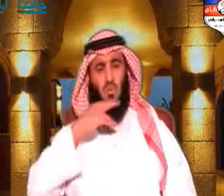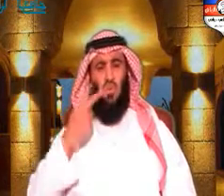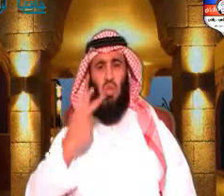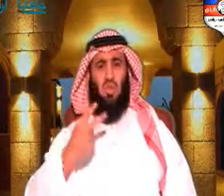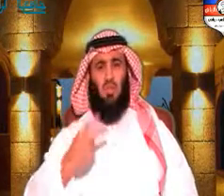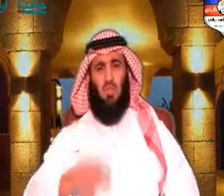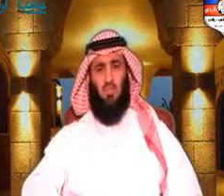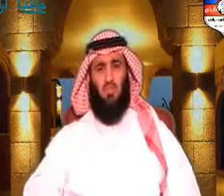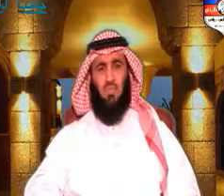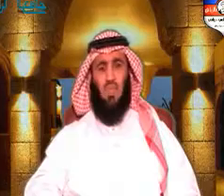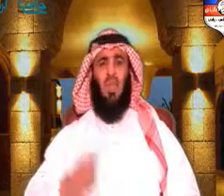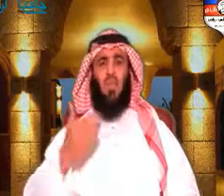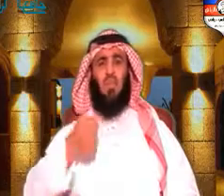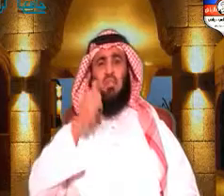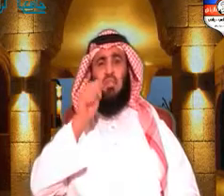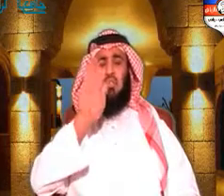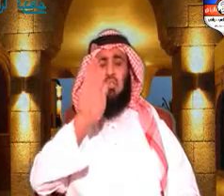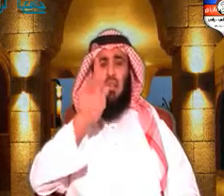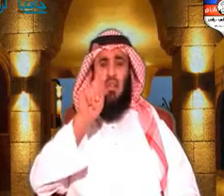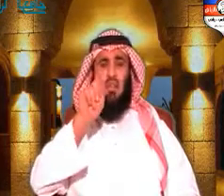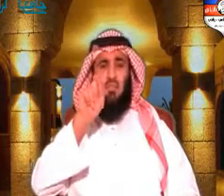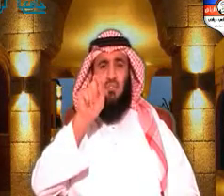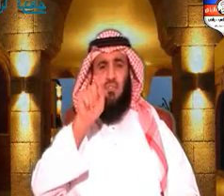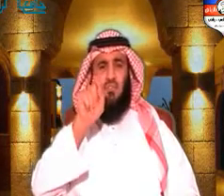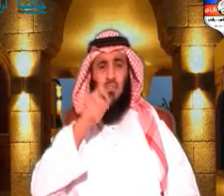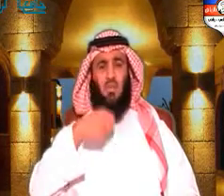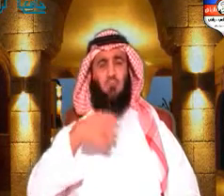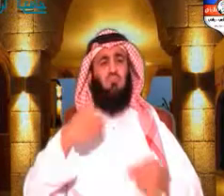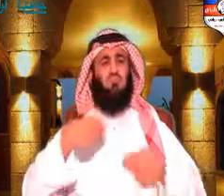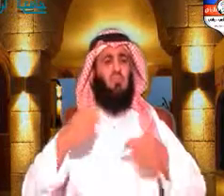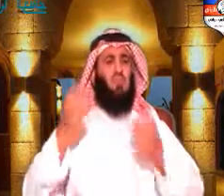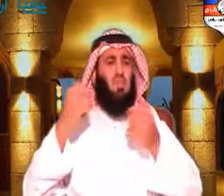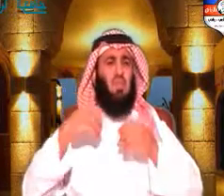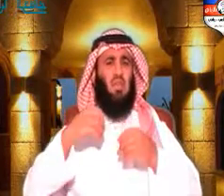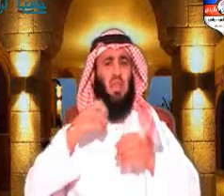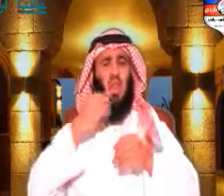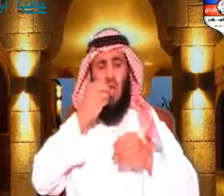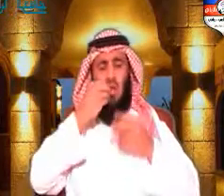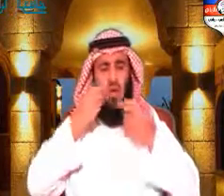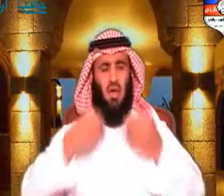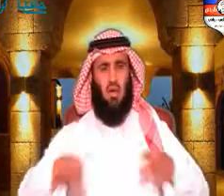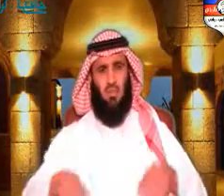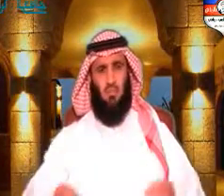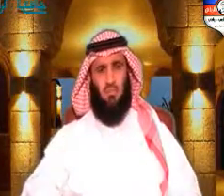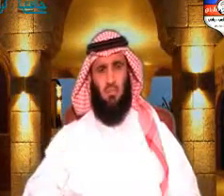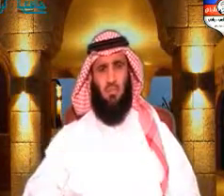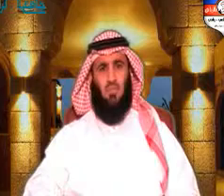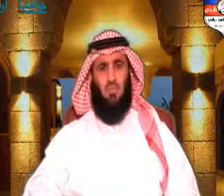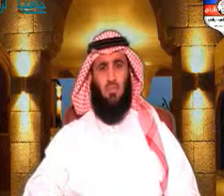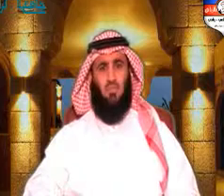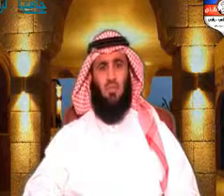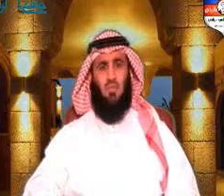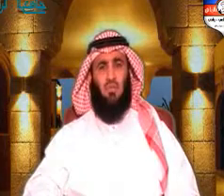في كل شيء يضر بالجسد ويضر بالمعيشة، فيؤدي إلى الإتلاف،